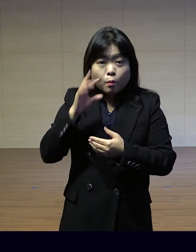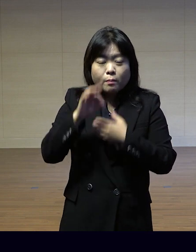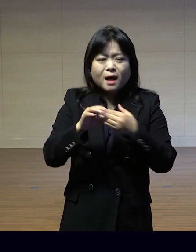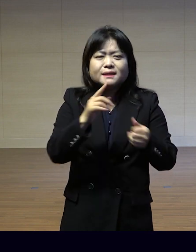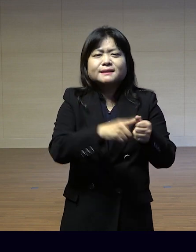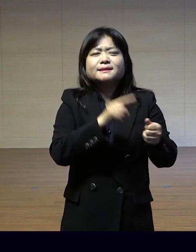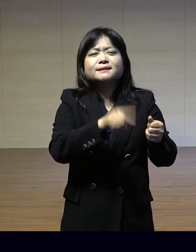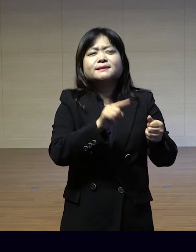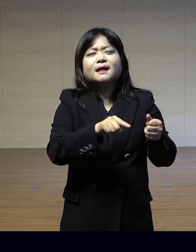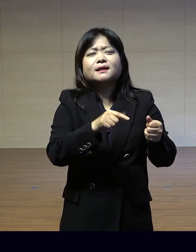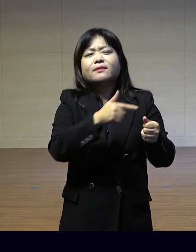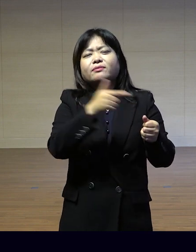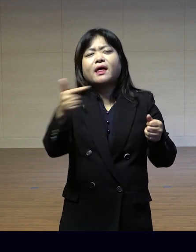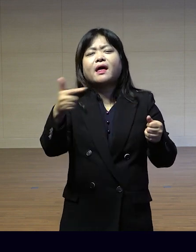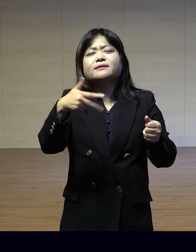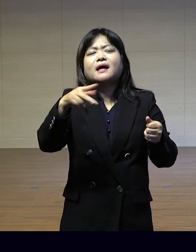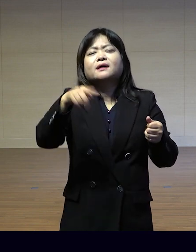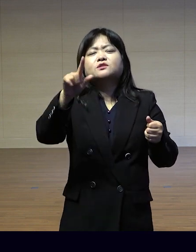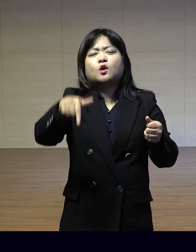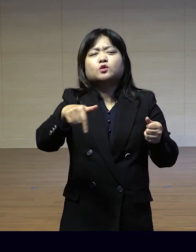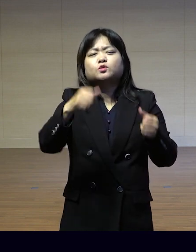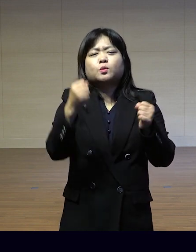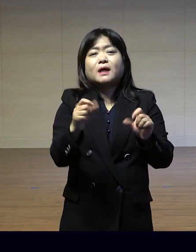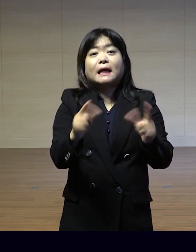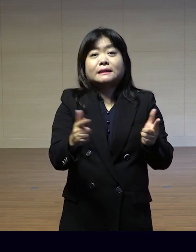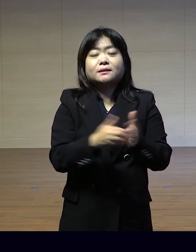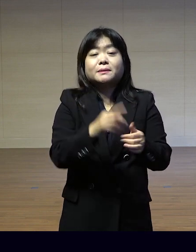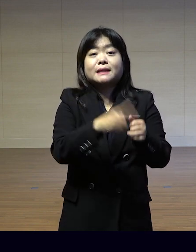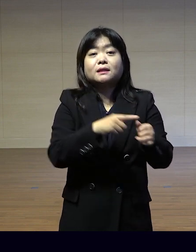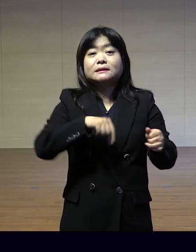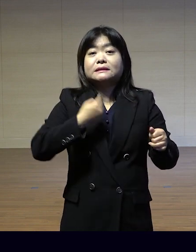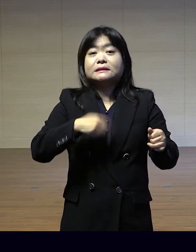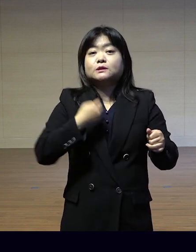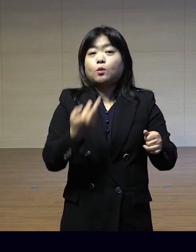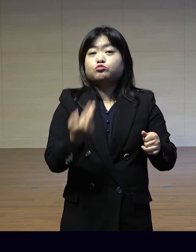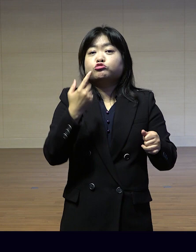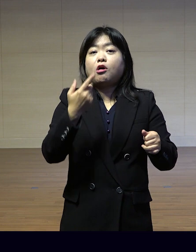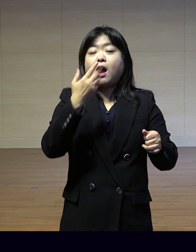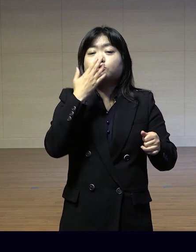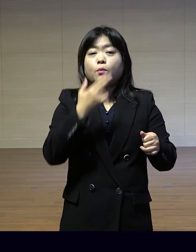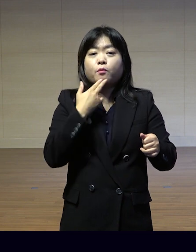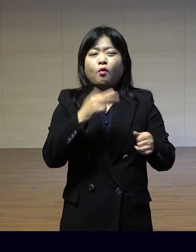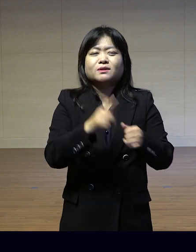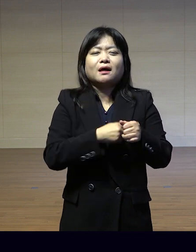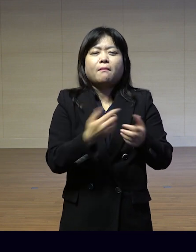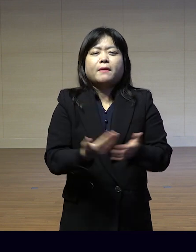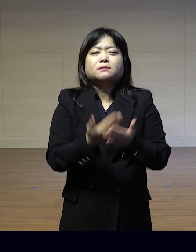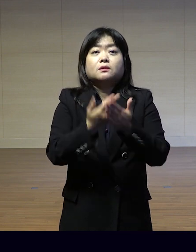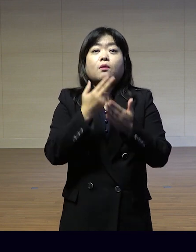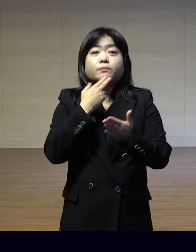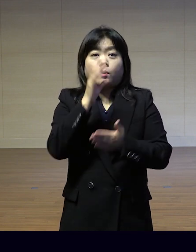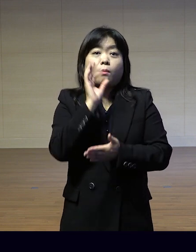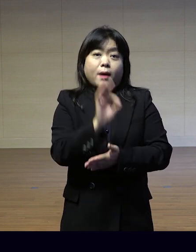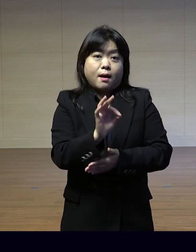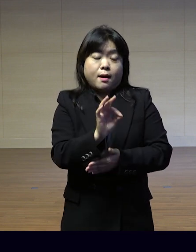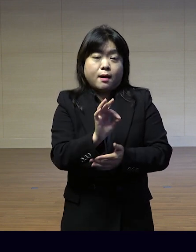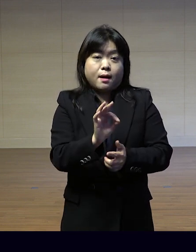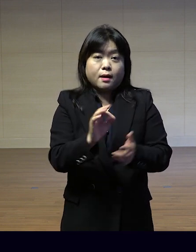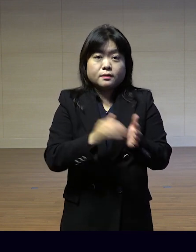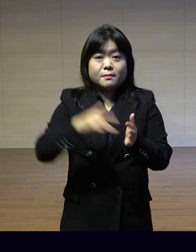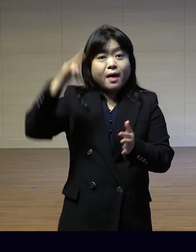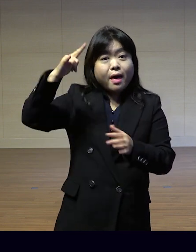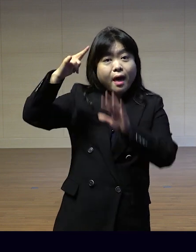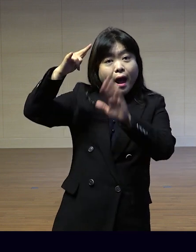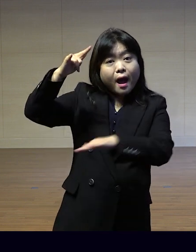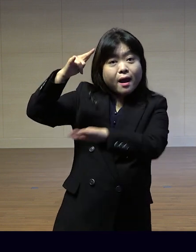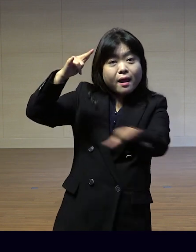하는 것은 대자적 존재가 아니라서 자기를 부정할 수 없고 자연에는 발전이 없다. 그런 얘기, 해 아래